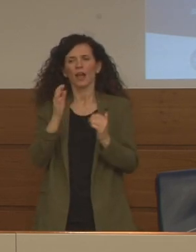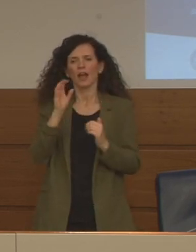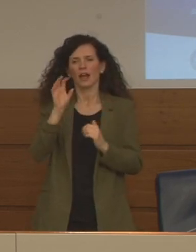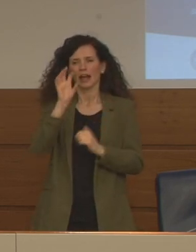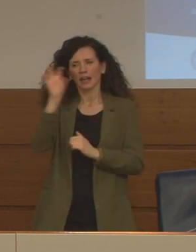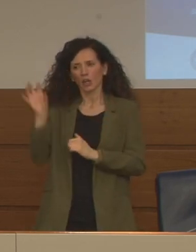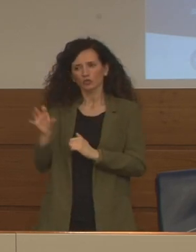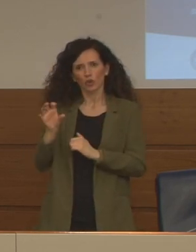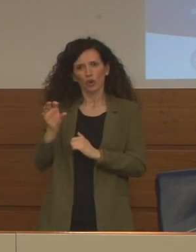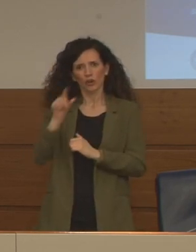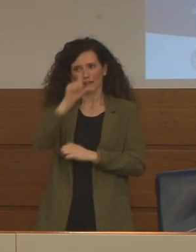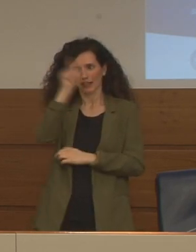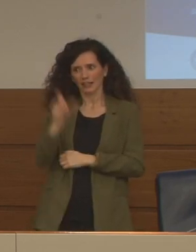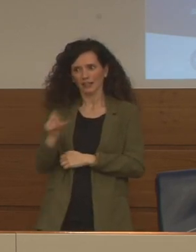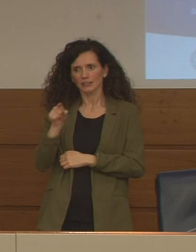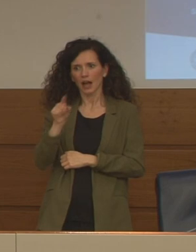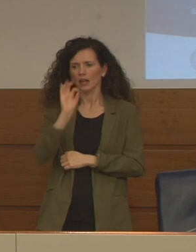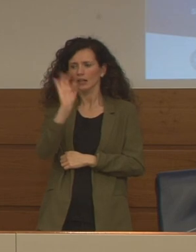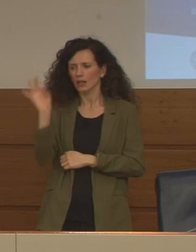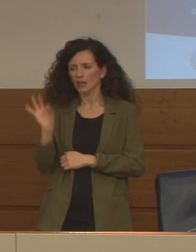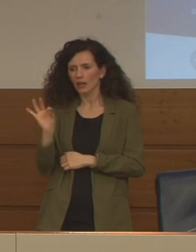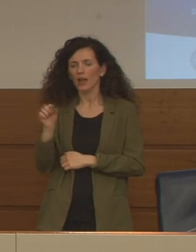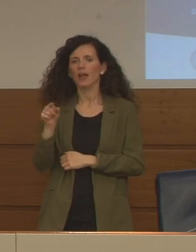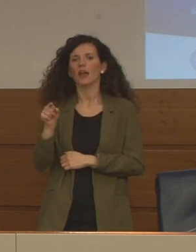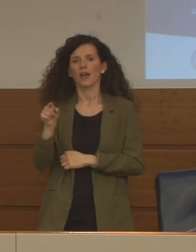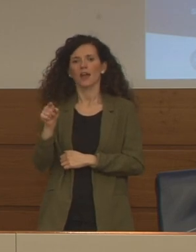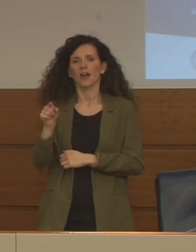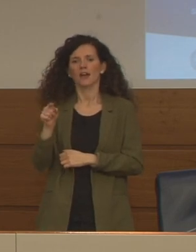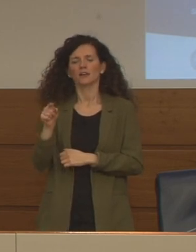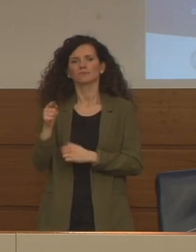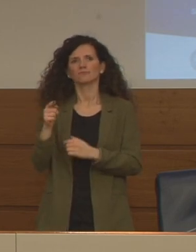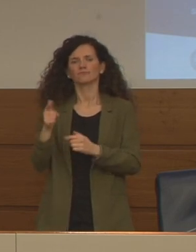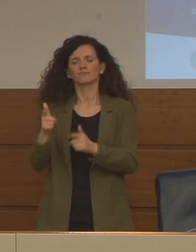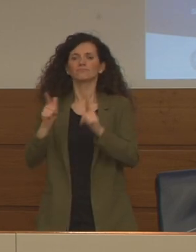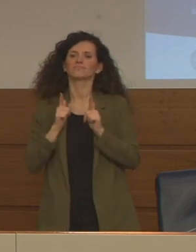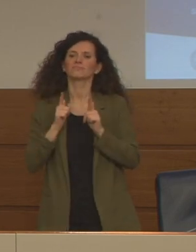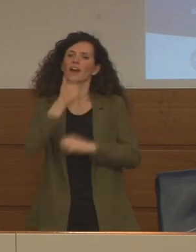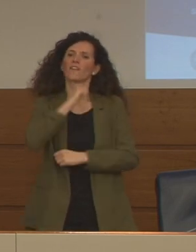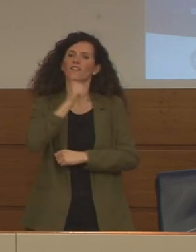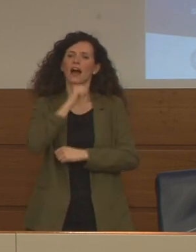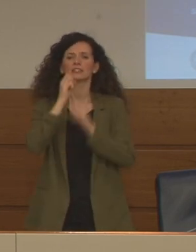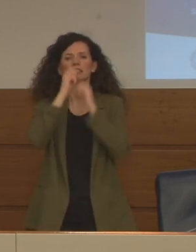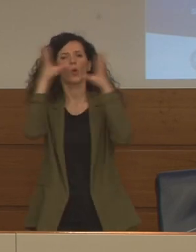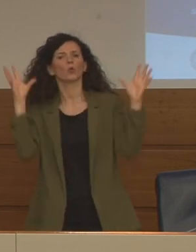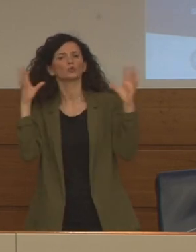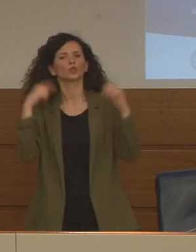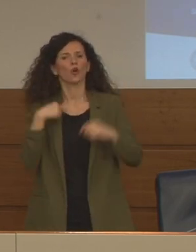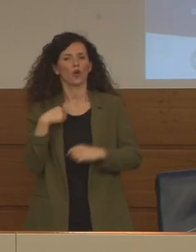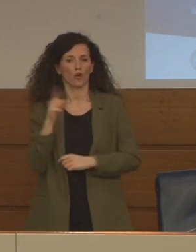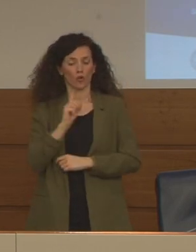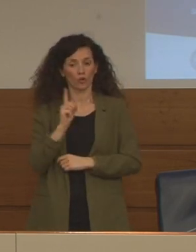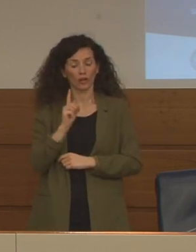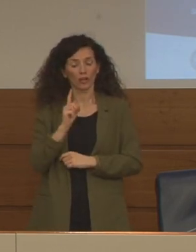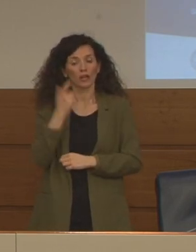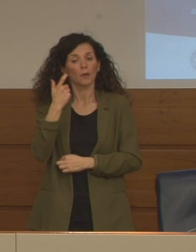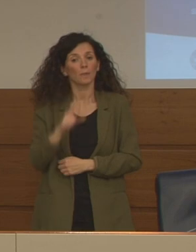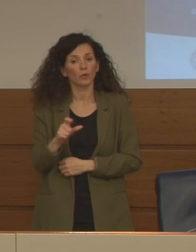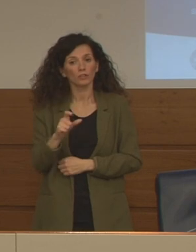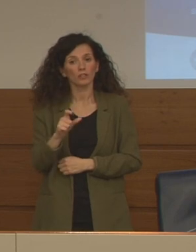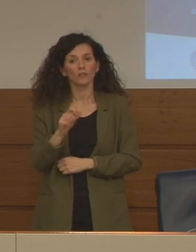parte anche della ma delle marche questo non deve creare false illusioni perché soltanto e soltanto